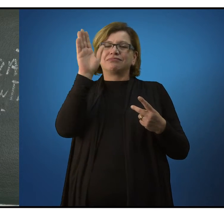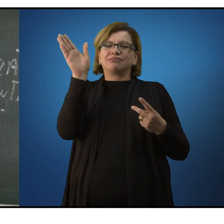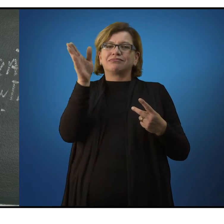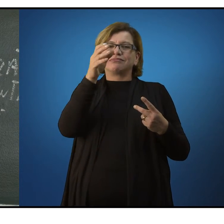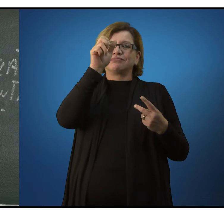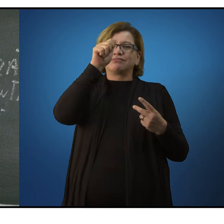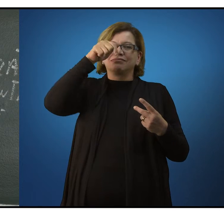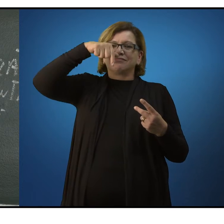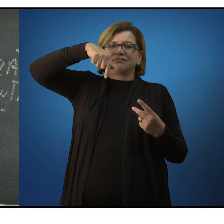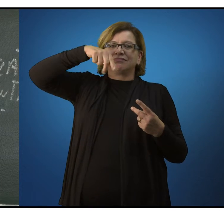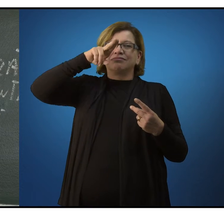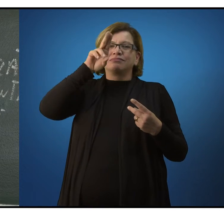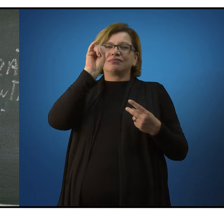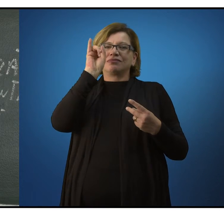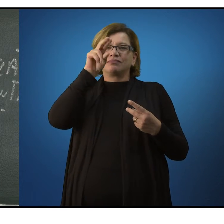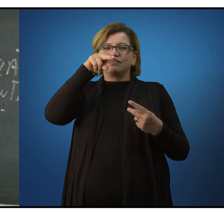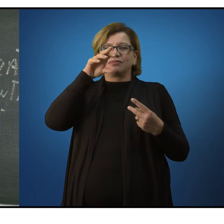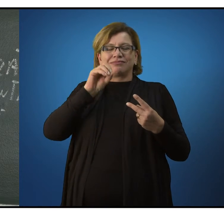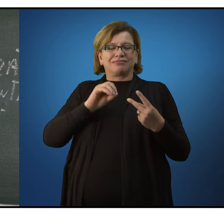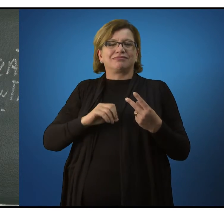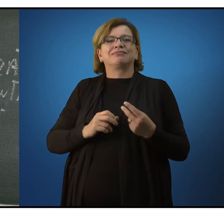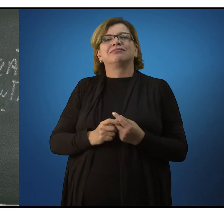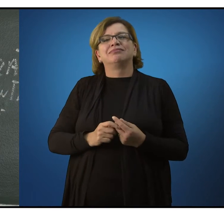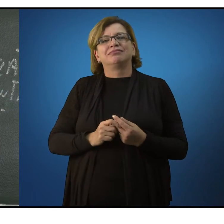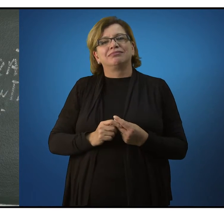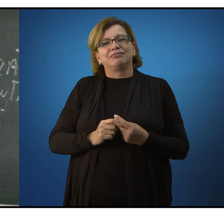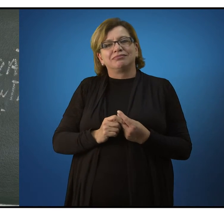Tomás de Aquino.